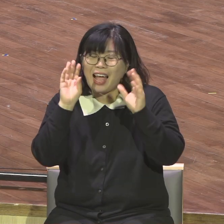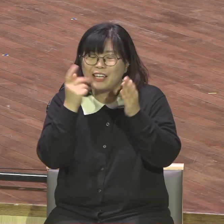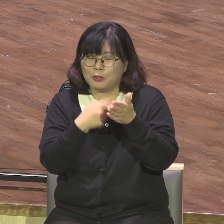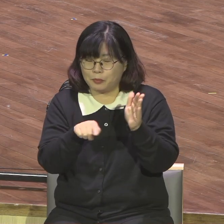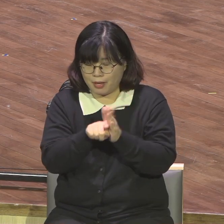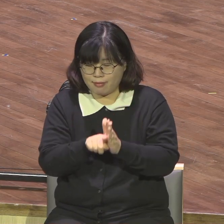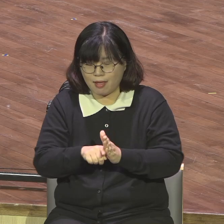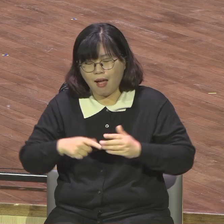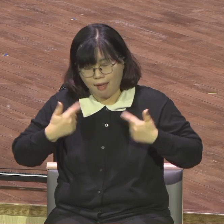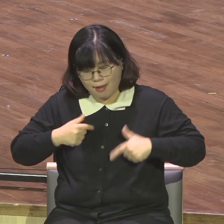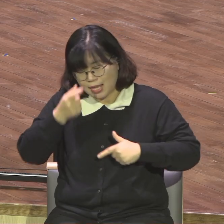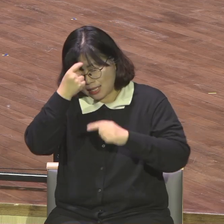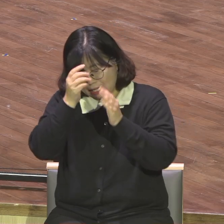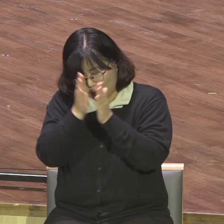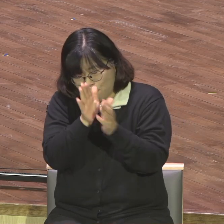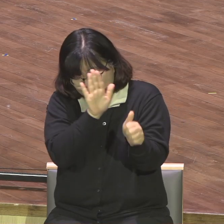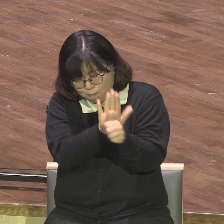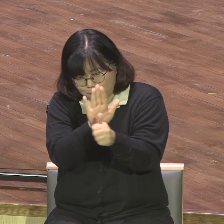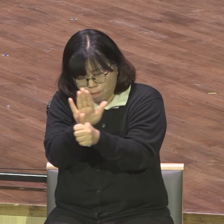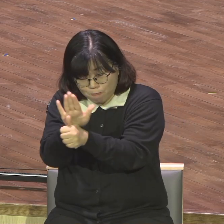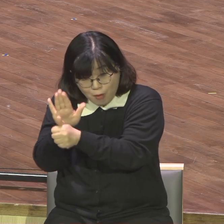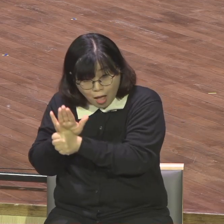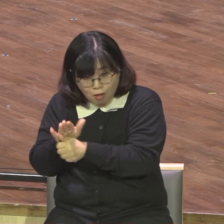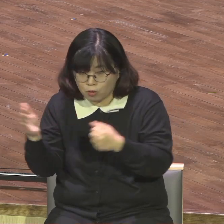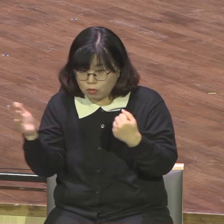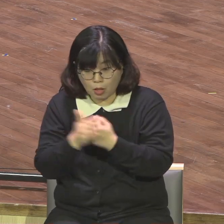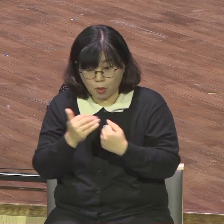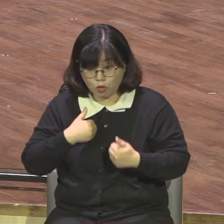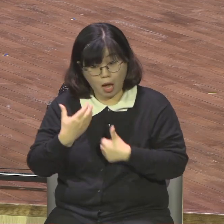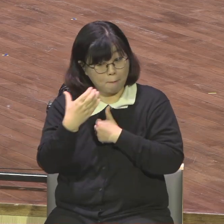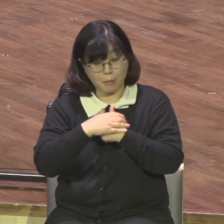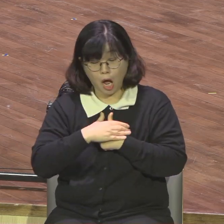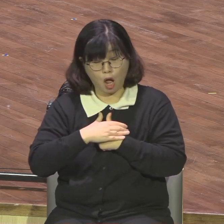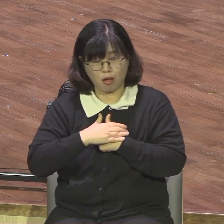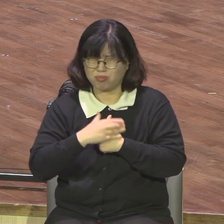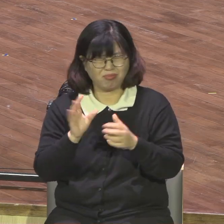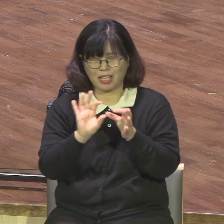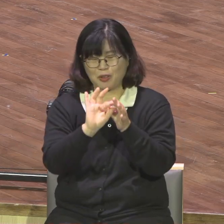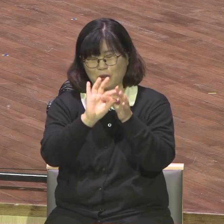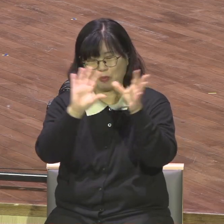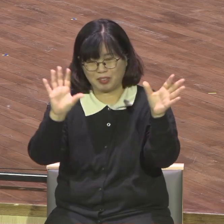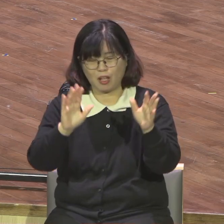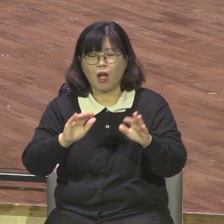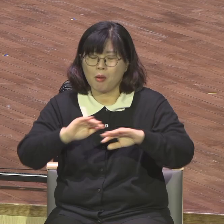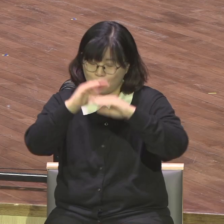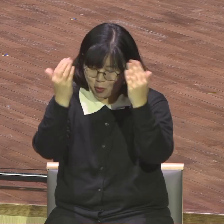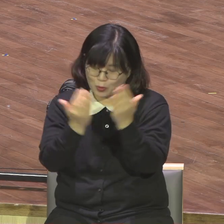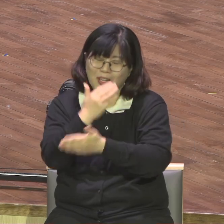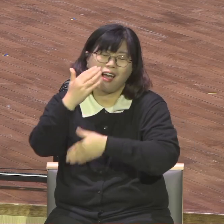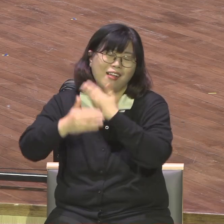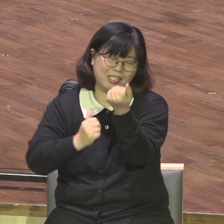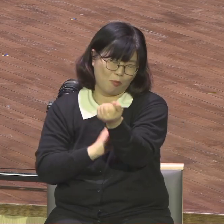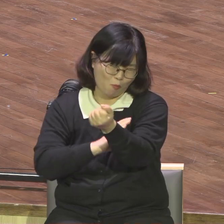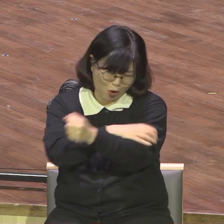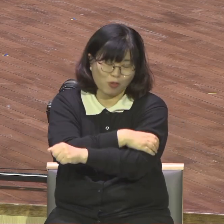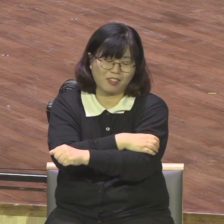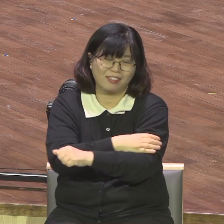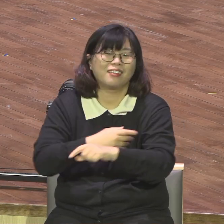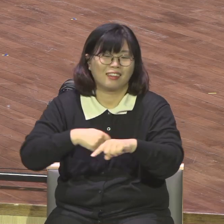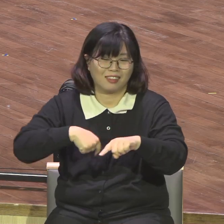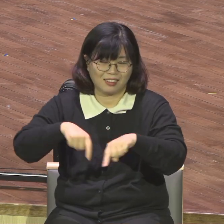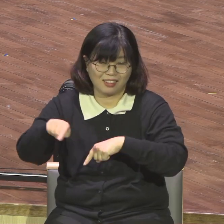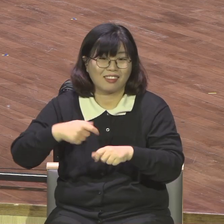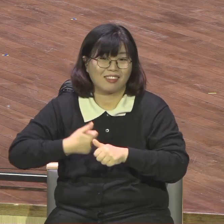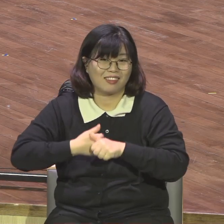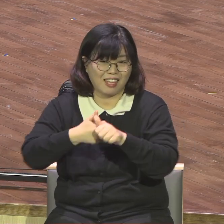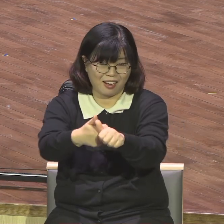있으니까 어느 반에 가든 하나님의 절대주권! 절대주권! 장모님, 근데